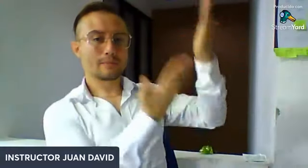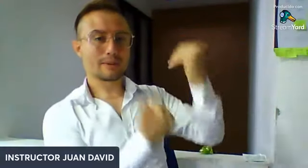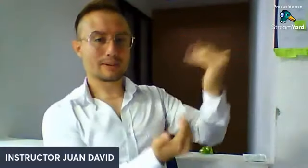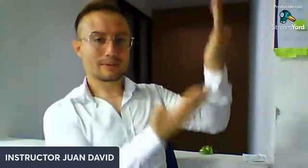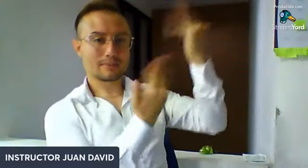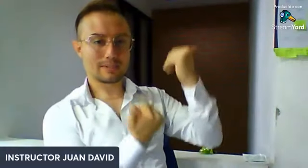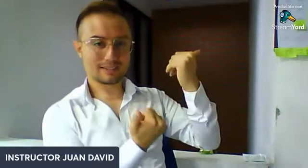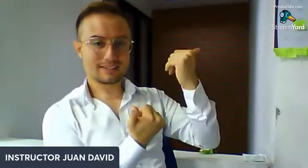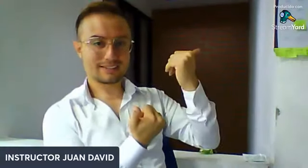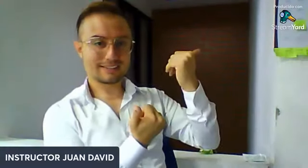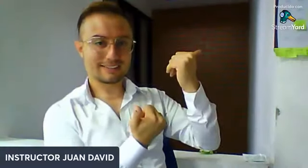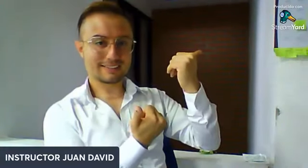Tres veces se hace así.